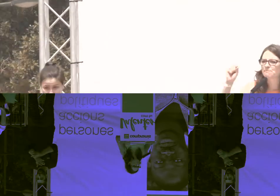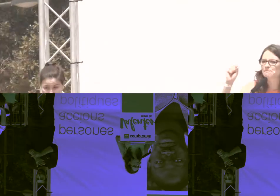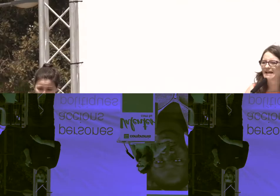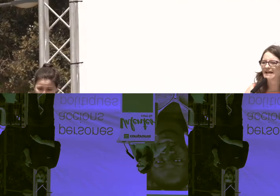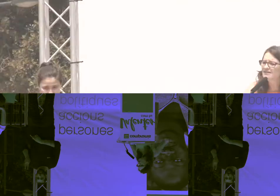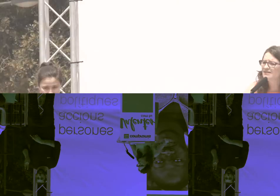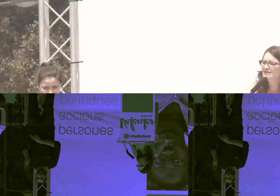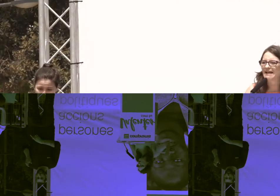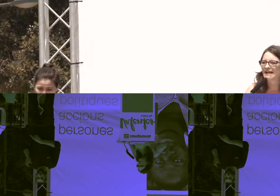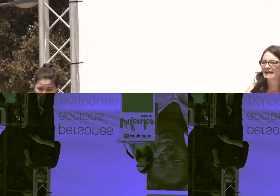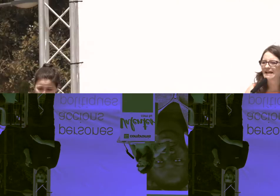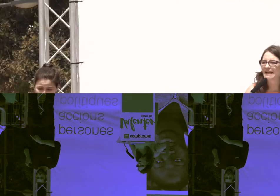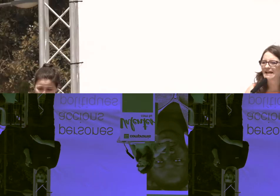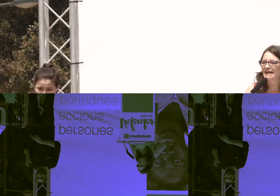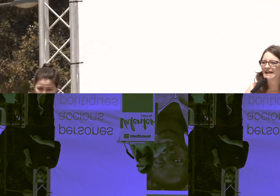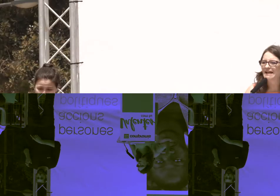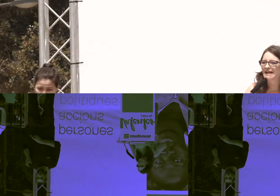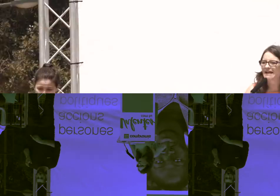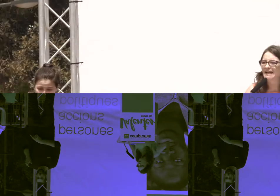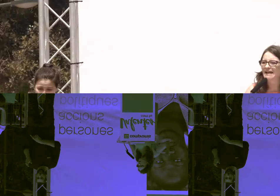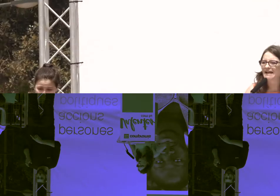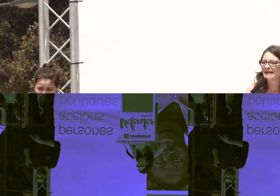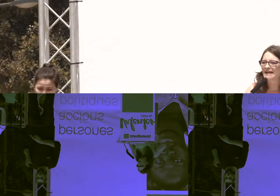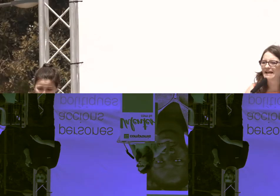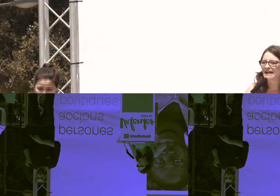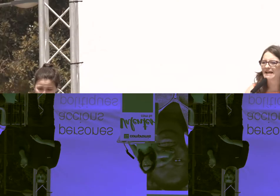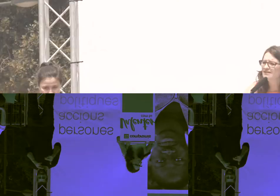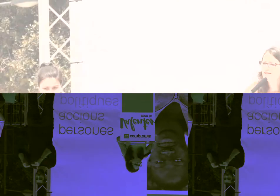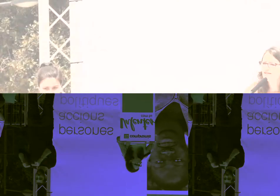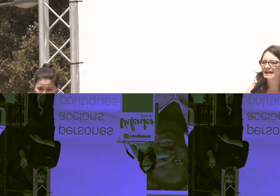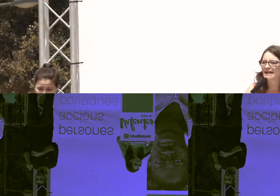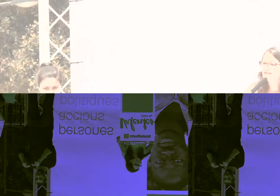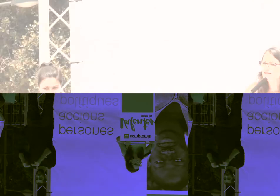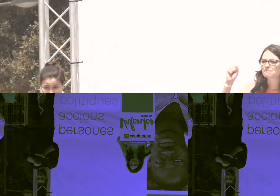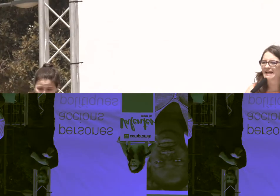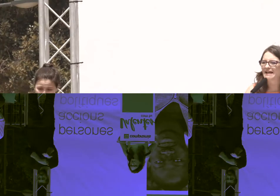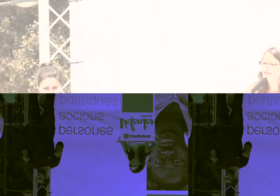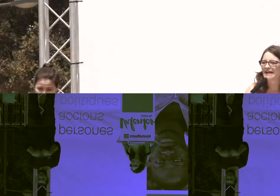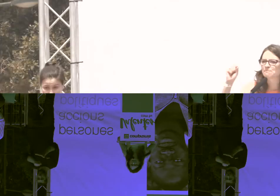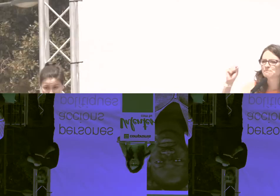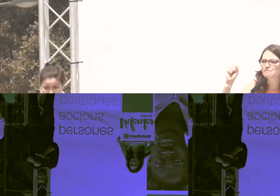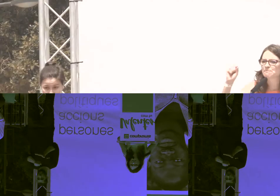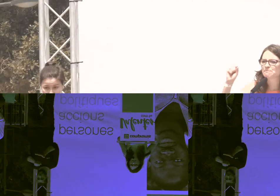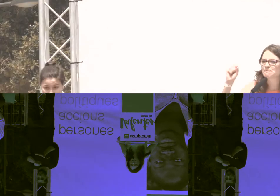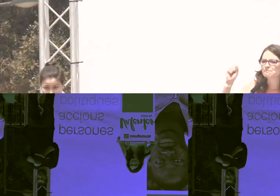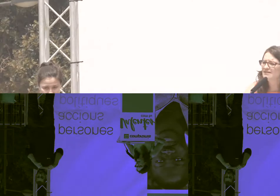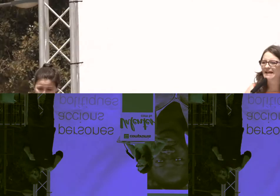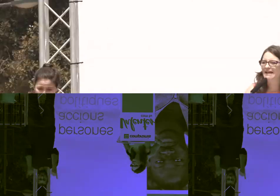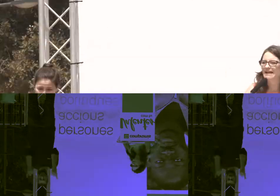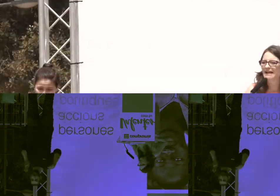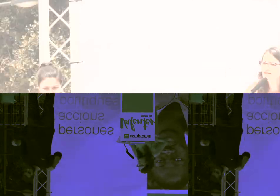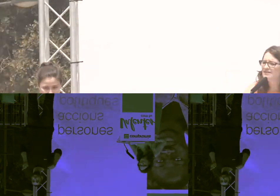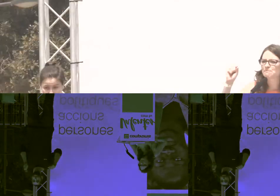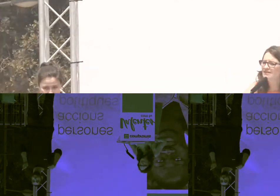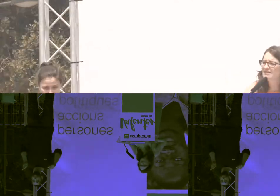un lloc per a construir, encara que després les vivendes estigueren buides. Tot el territori s'havia convertit en un pai.